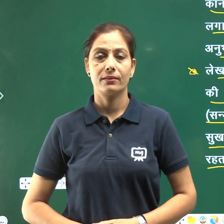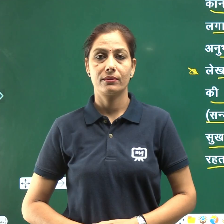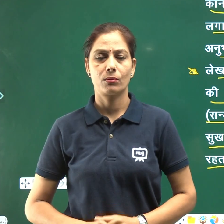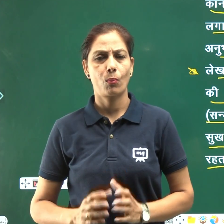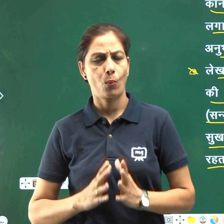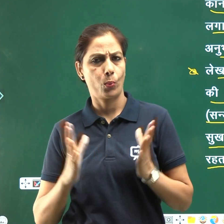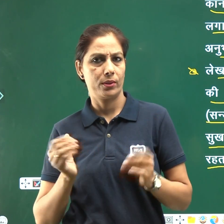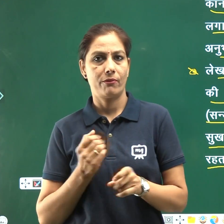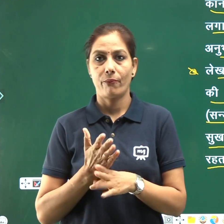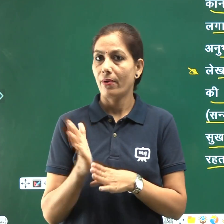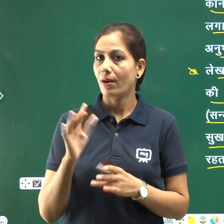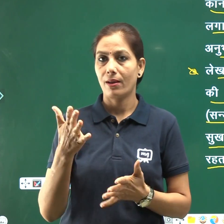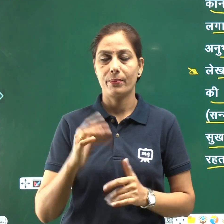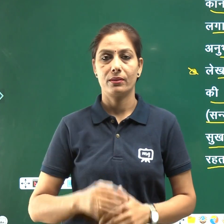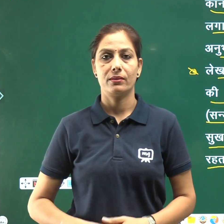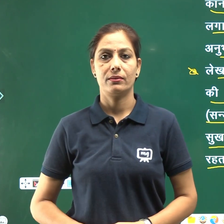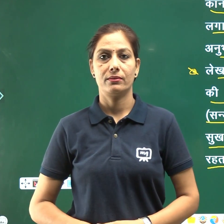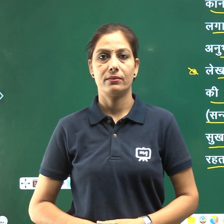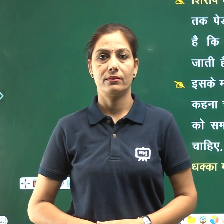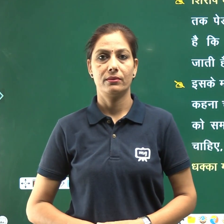ज़्यादा प्रभाव नहीं पड़ता।